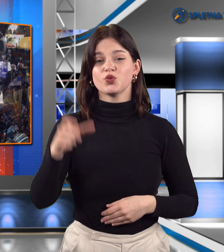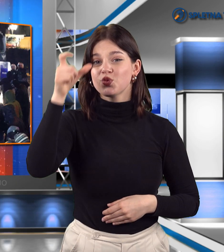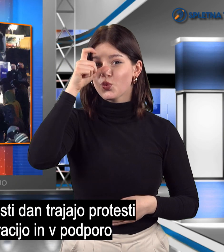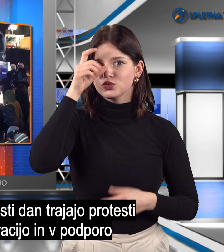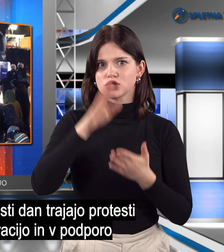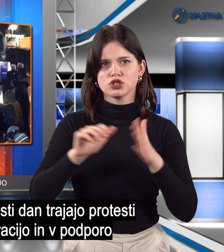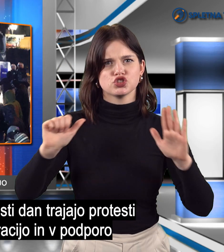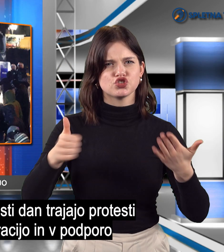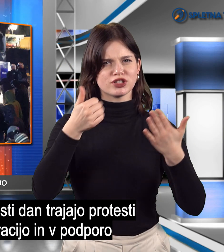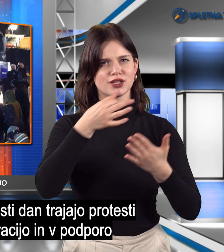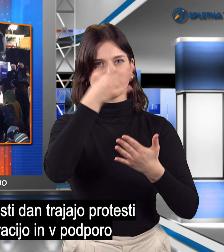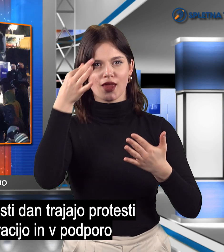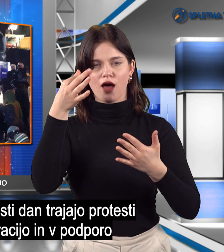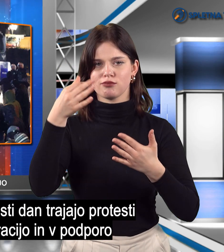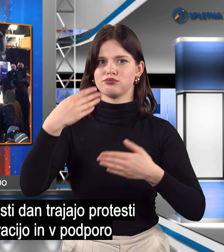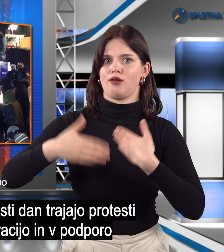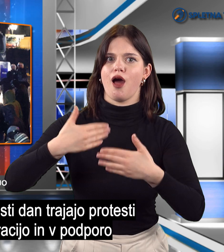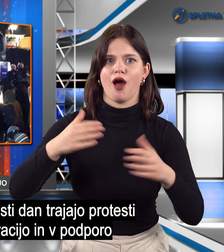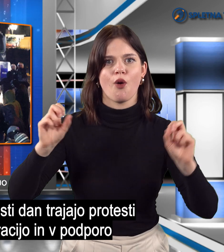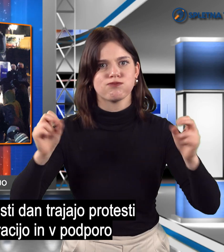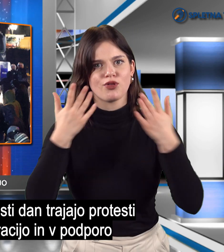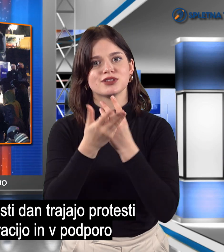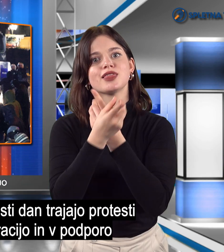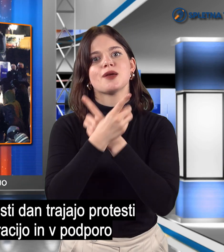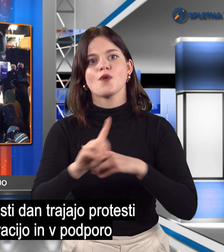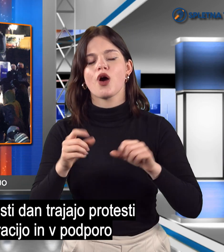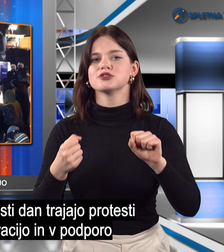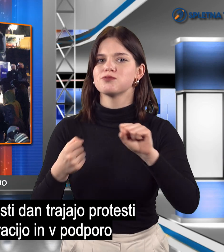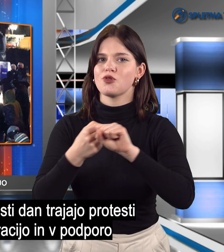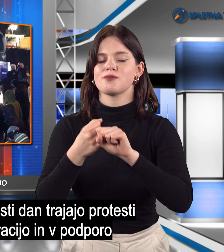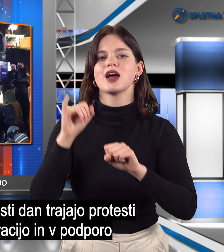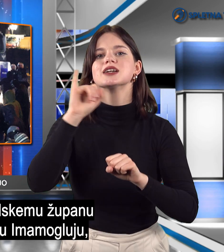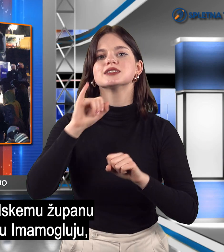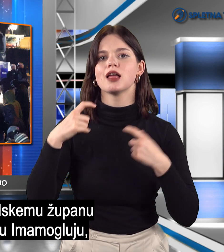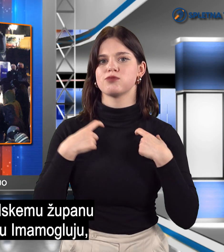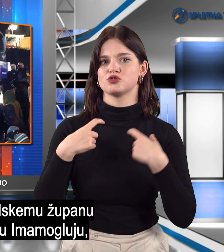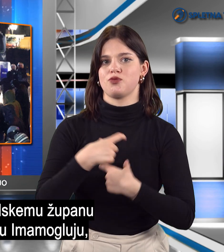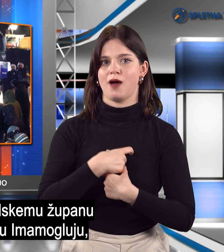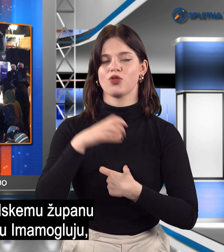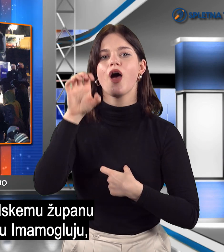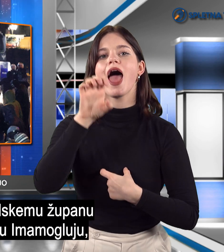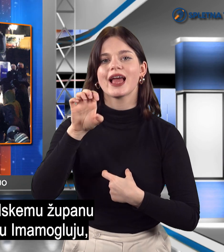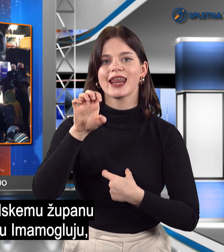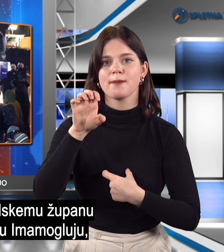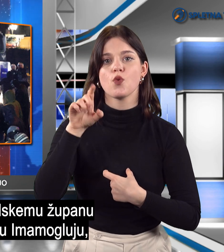množične proteste. V Turčiji že 6. dan trajajo protesti za demokracijo in v podporo istanbulskemu županu